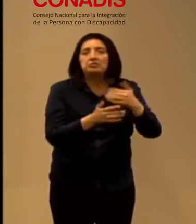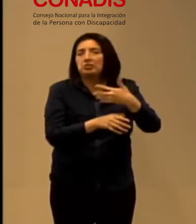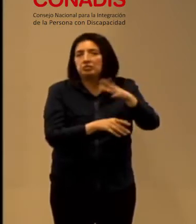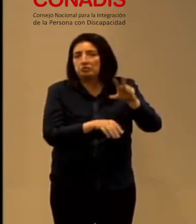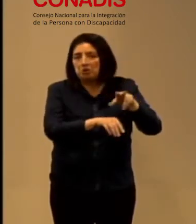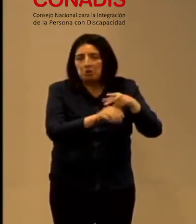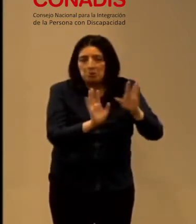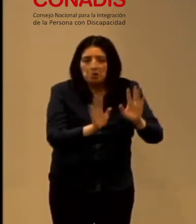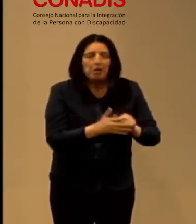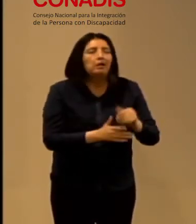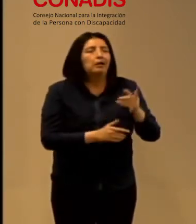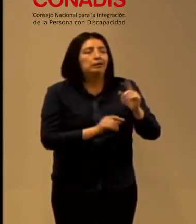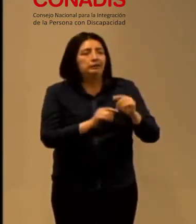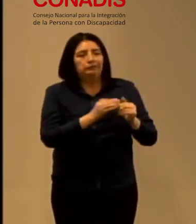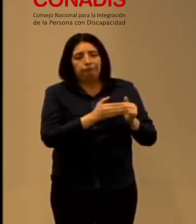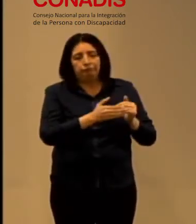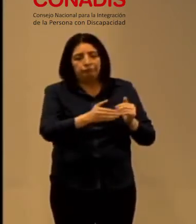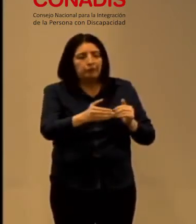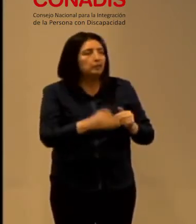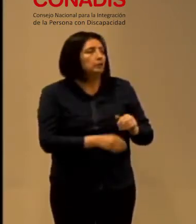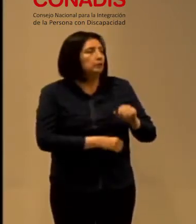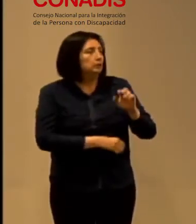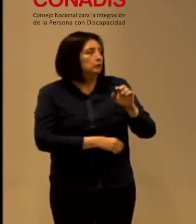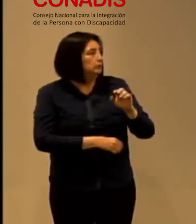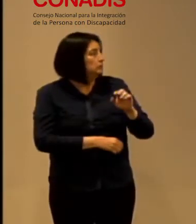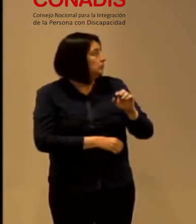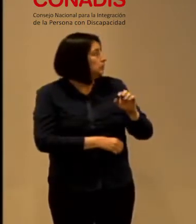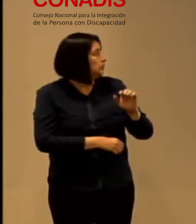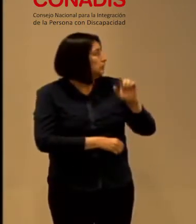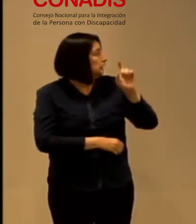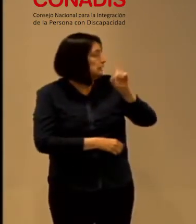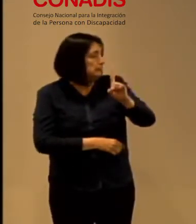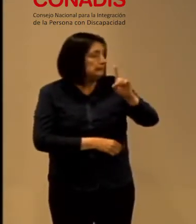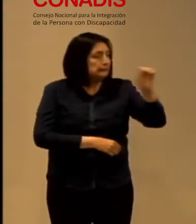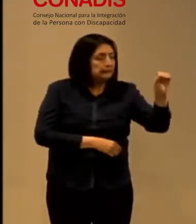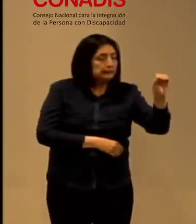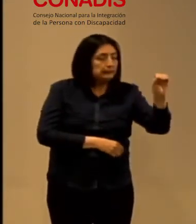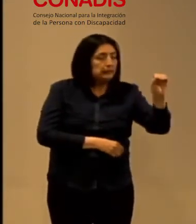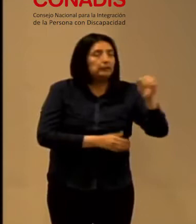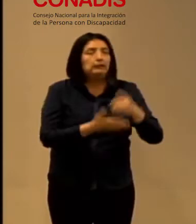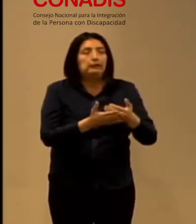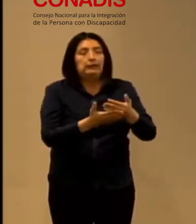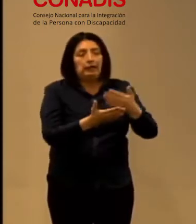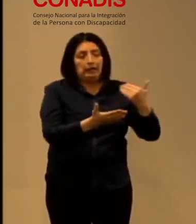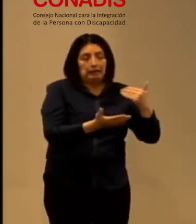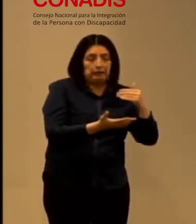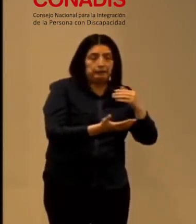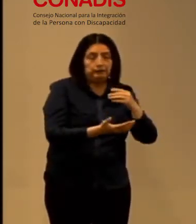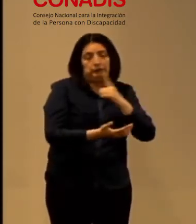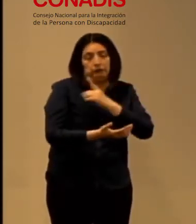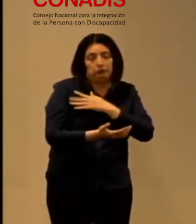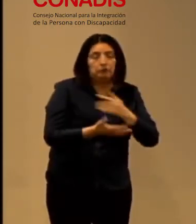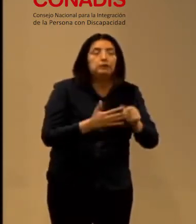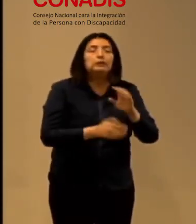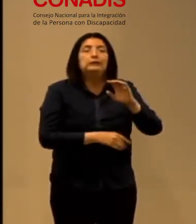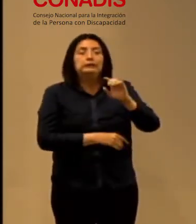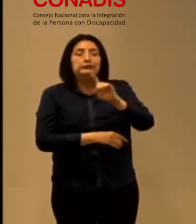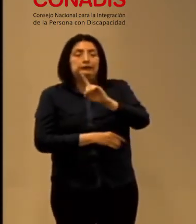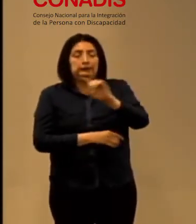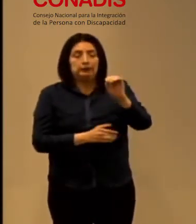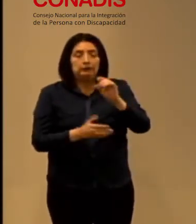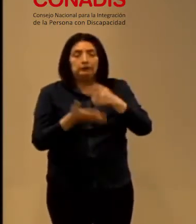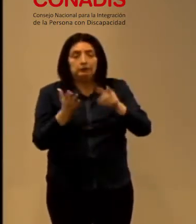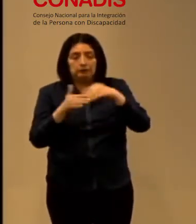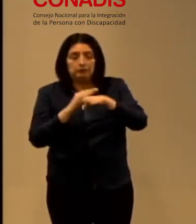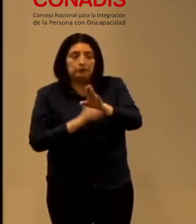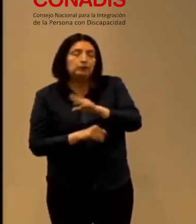entonces tenemos la diferencia. ¿Sí? Tenemos 100 chicos de pregrado y 21 chicos en posgrado.